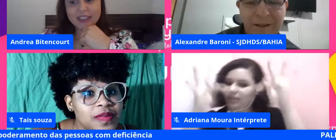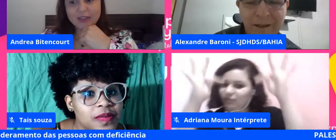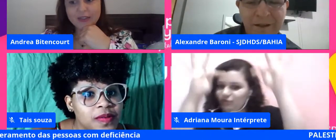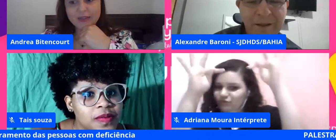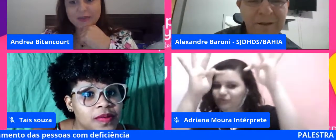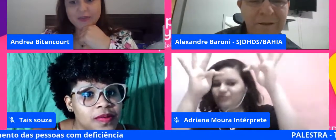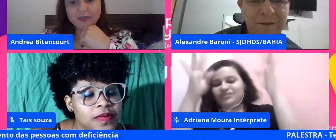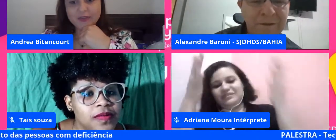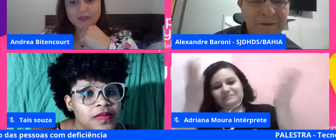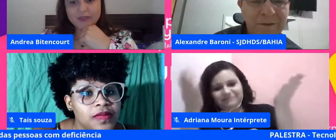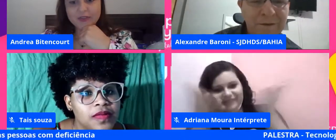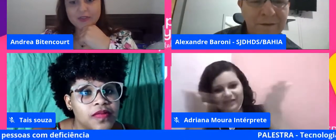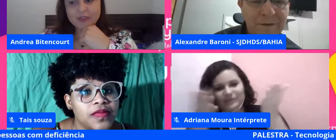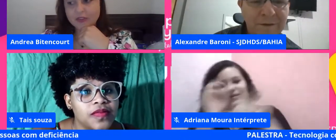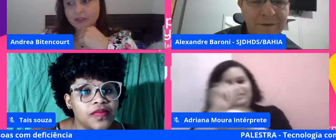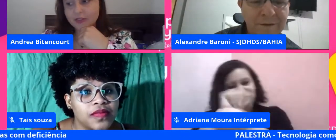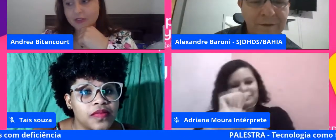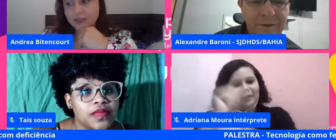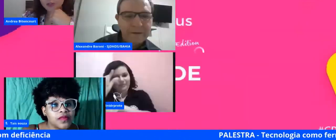agora está indo.